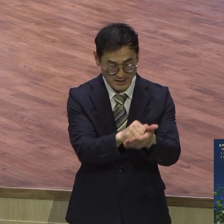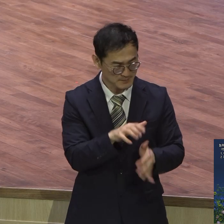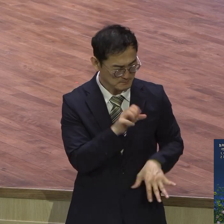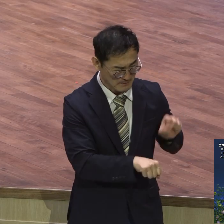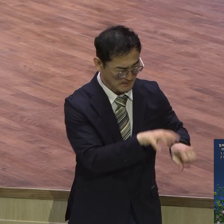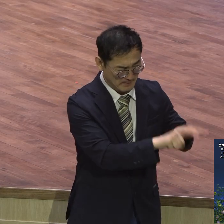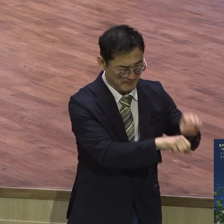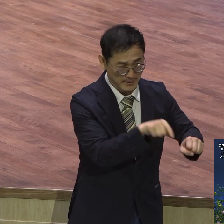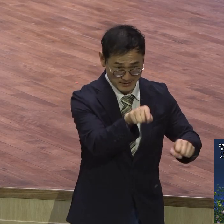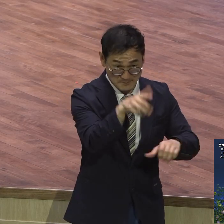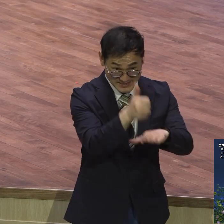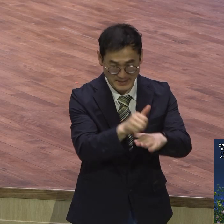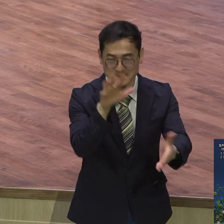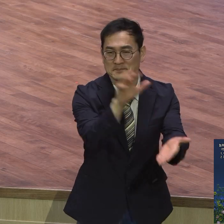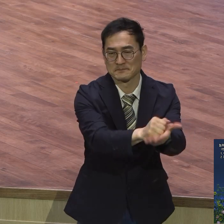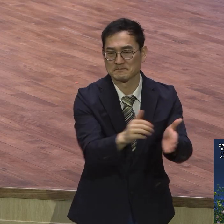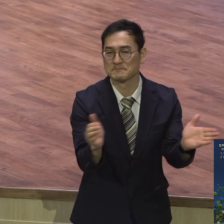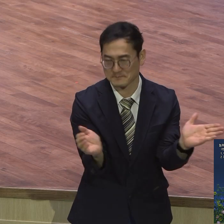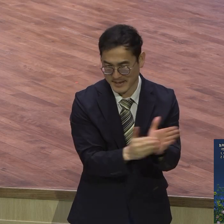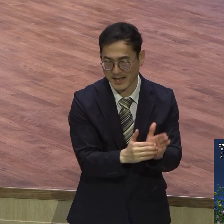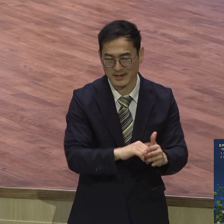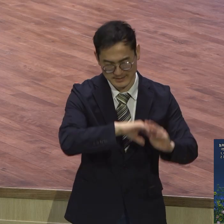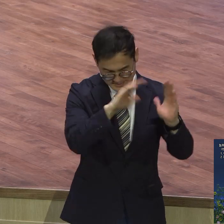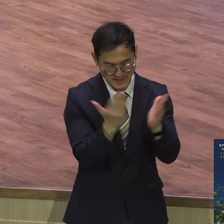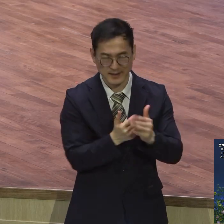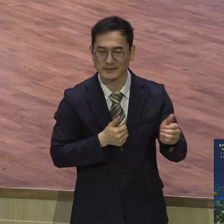하나님을 온전히 쫓았던 갈랩